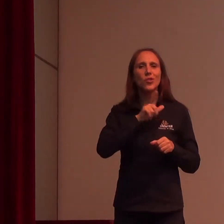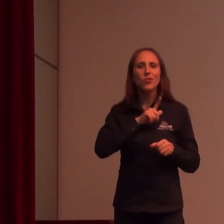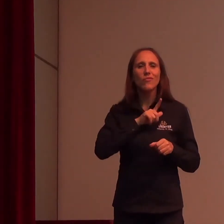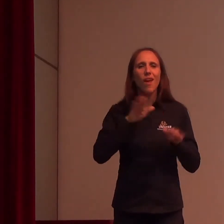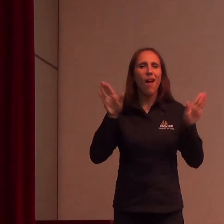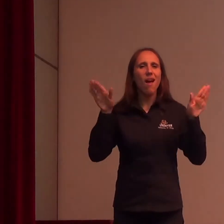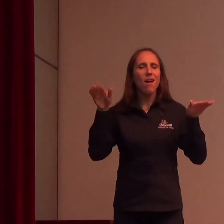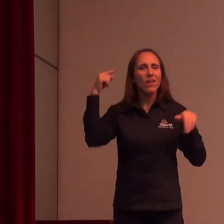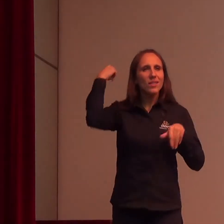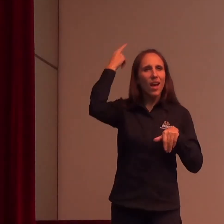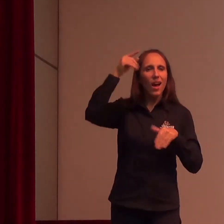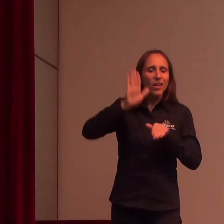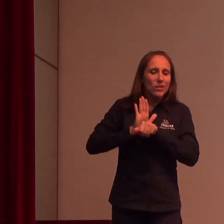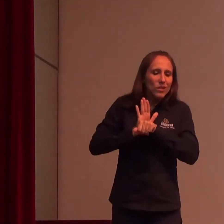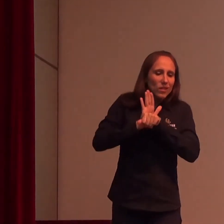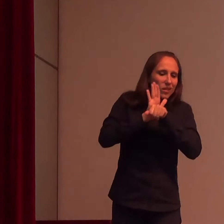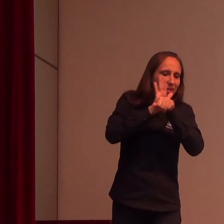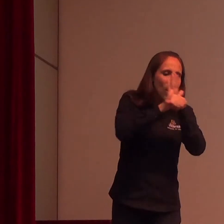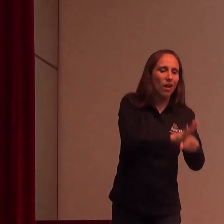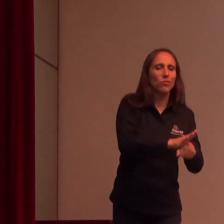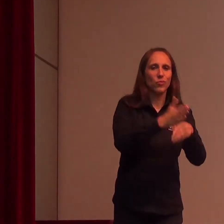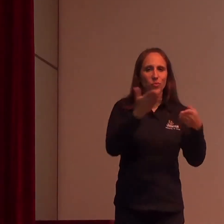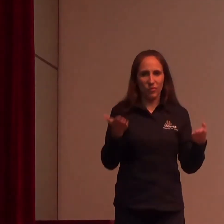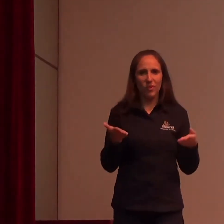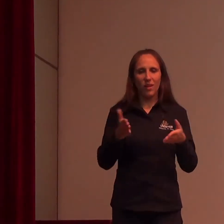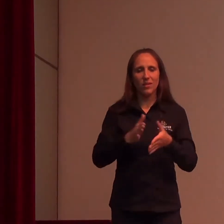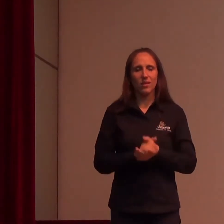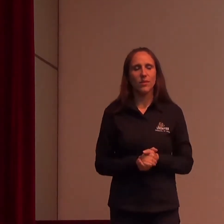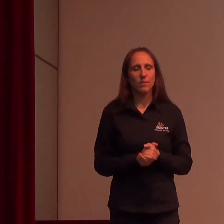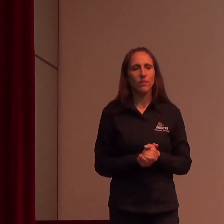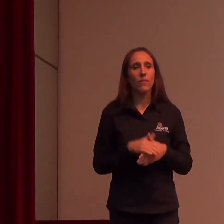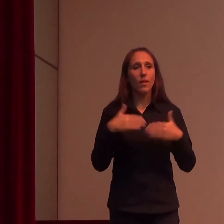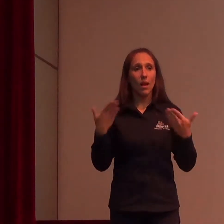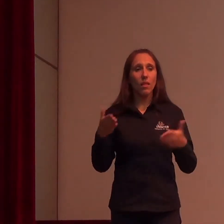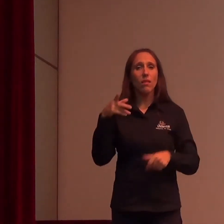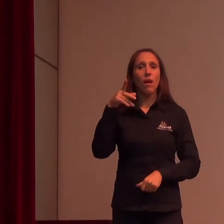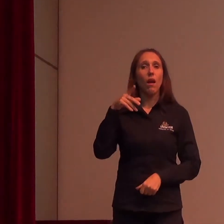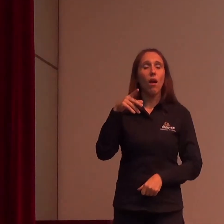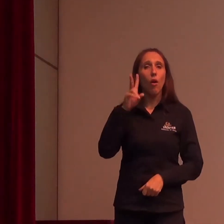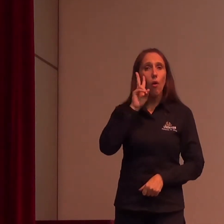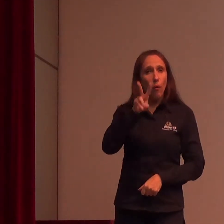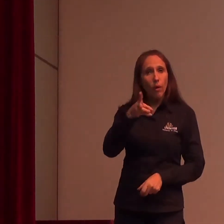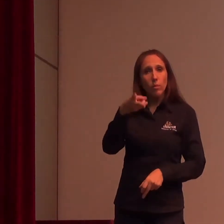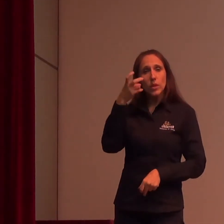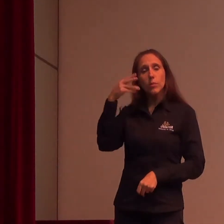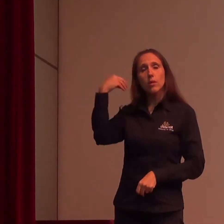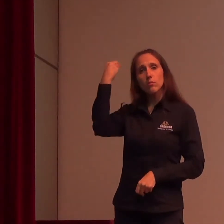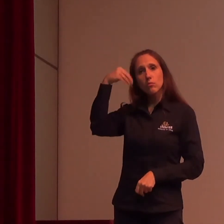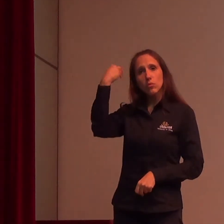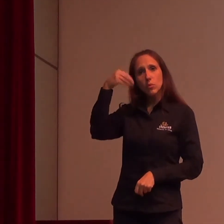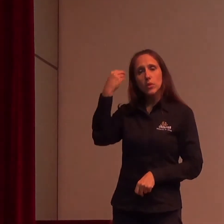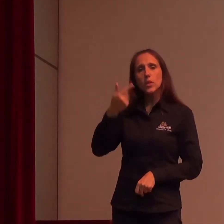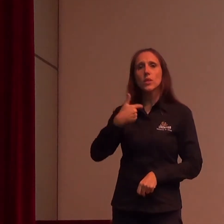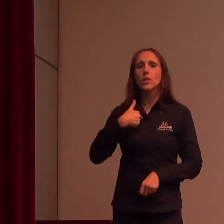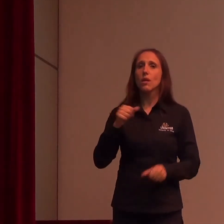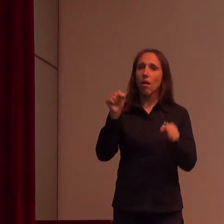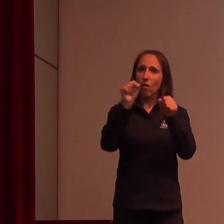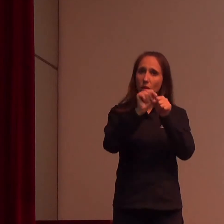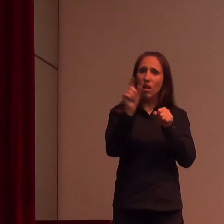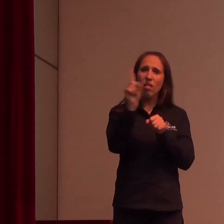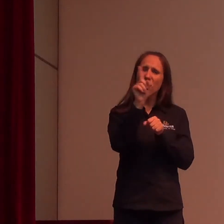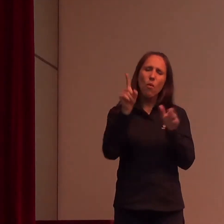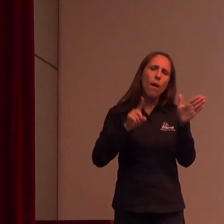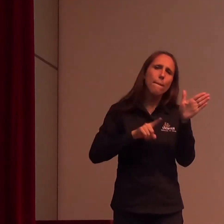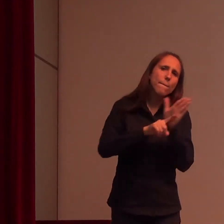aí, nos auxiliassem, né, financeiramente. Pela tua experiência, não seria bem uma pergunta, mas uma opinião,